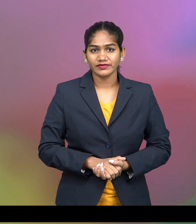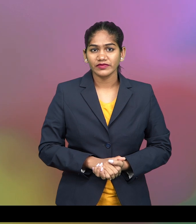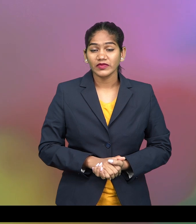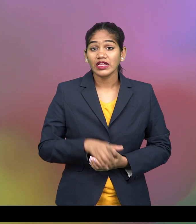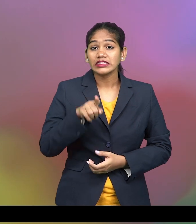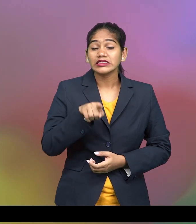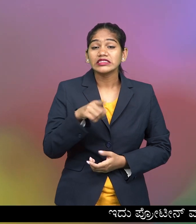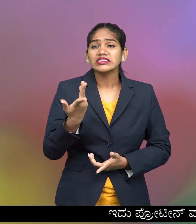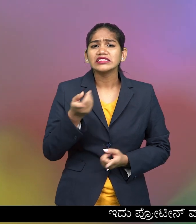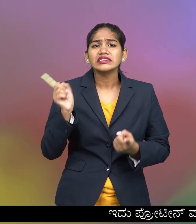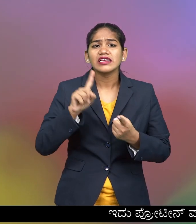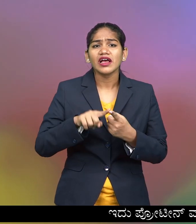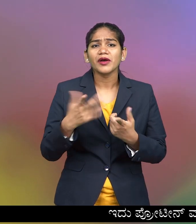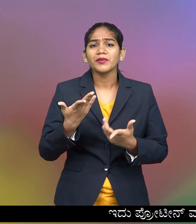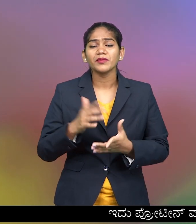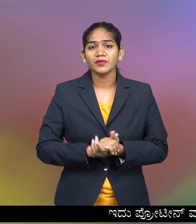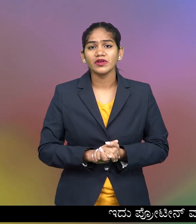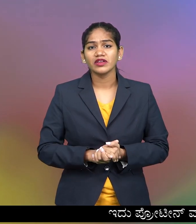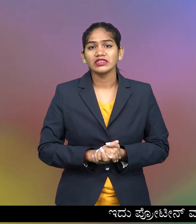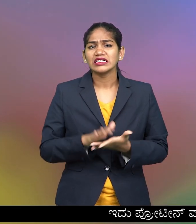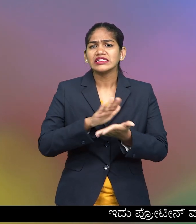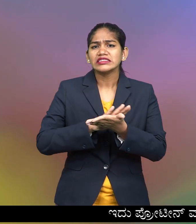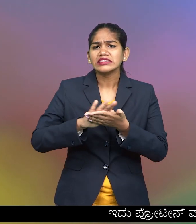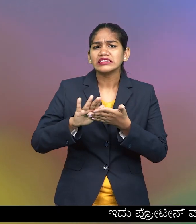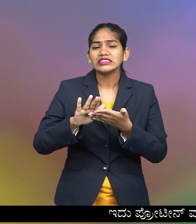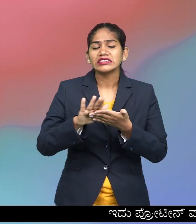ಮರಸ್ಮಸ್ ಇದು ಪ್ರೋಟೀನ್ ಮತ್ತು ಕ್ಯಾಲರಿಗಳ ಕೊರತೆಯಿಂದಾಗಿದೆ.